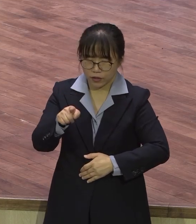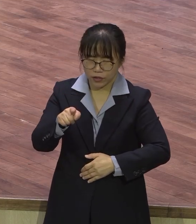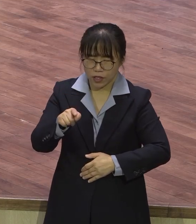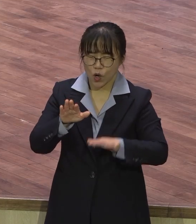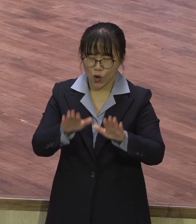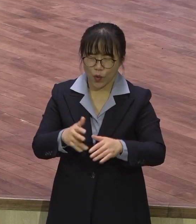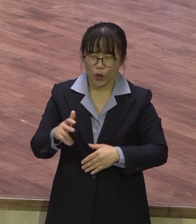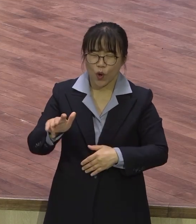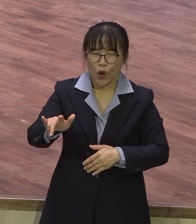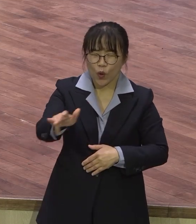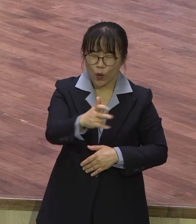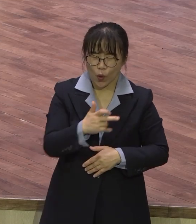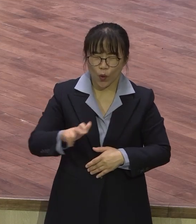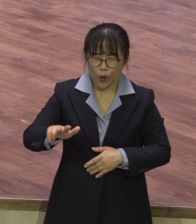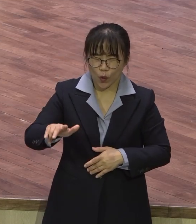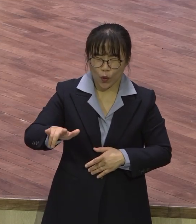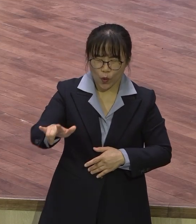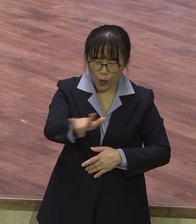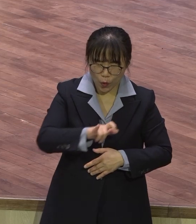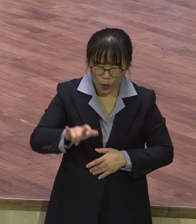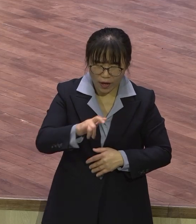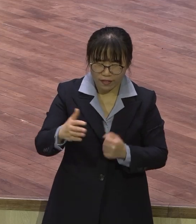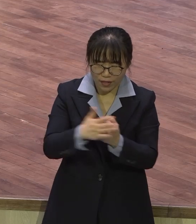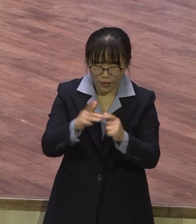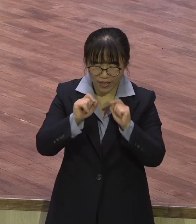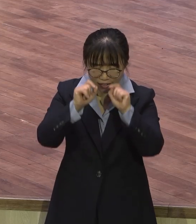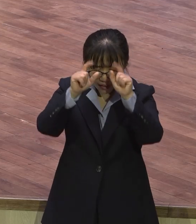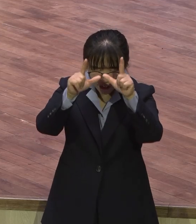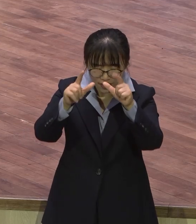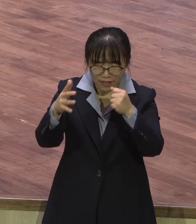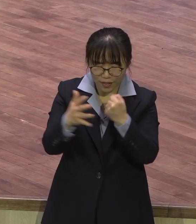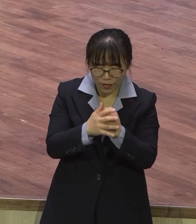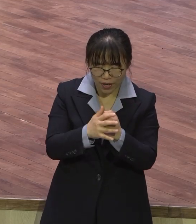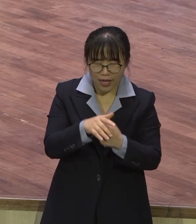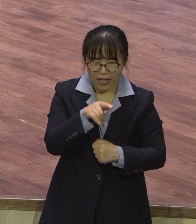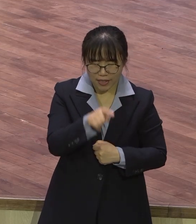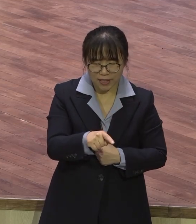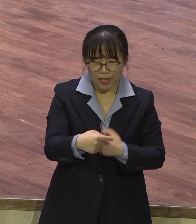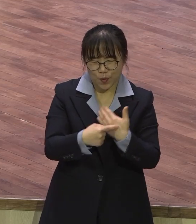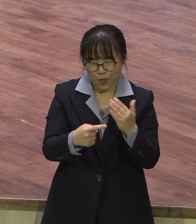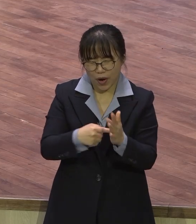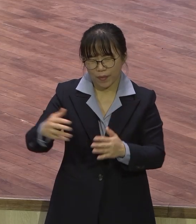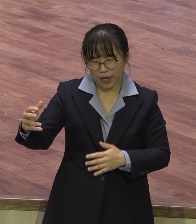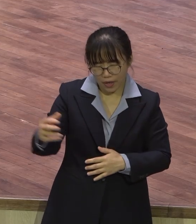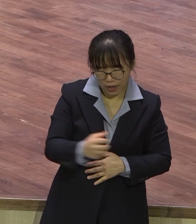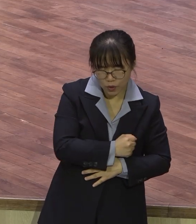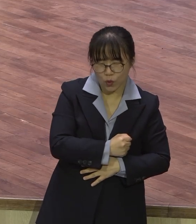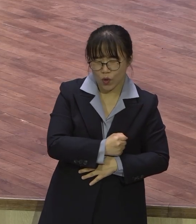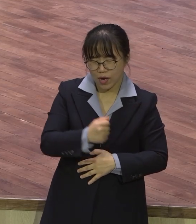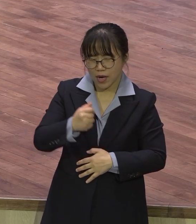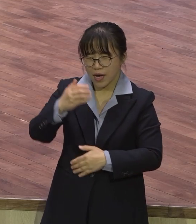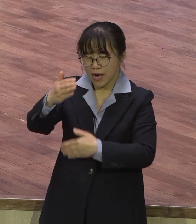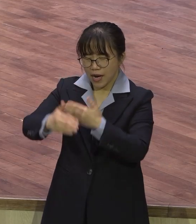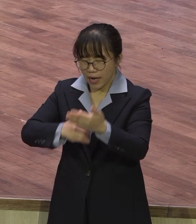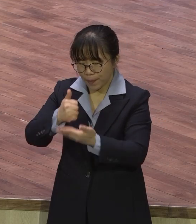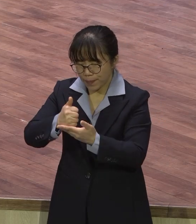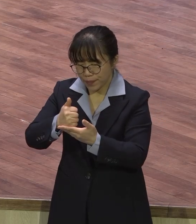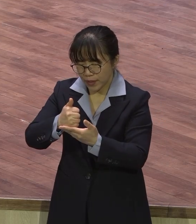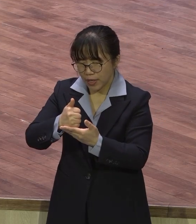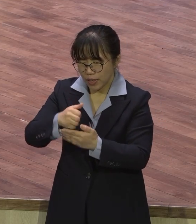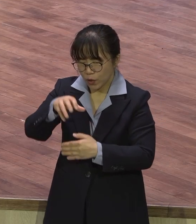코로나19로 인하여서 크게 깨달았는데 일평생 하나님의 성진에서 예배하기 위해서 기도하며 이런